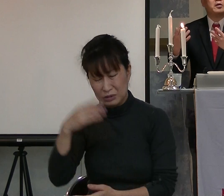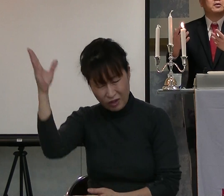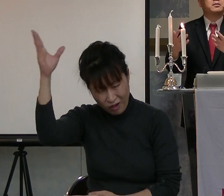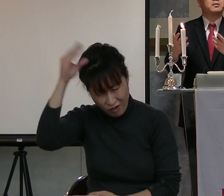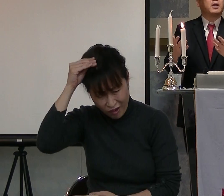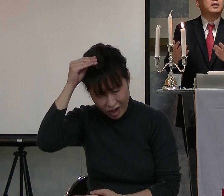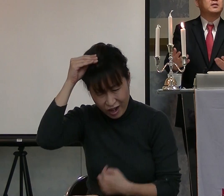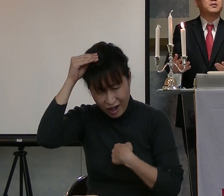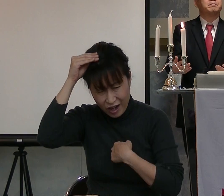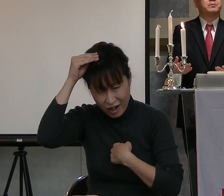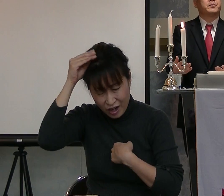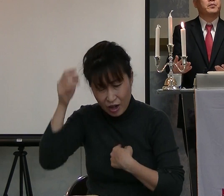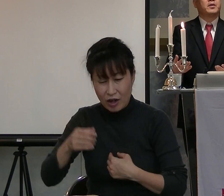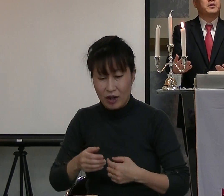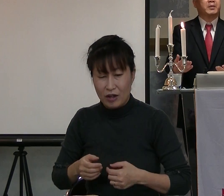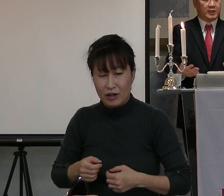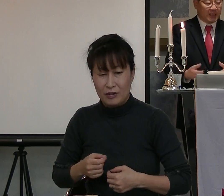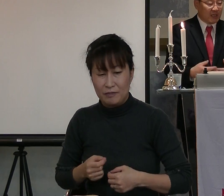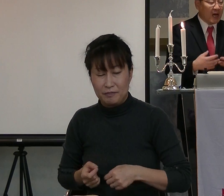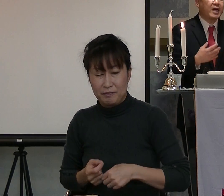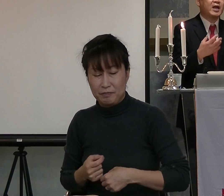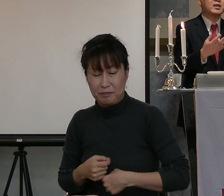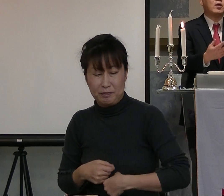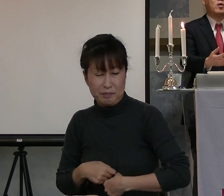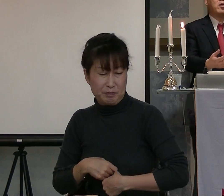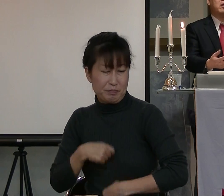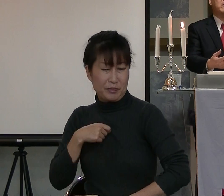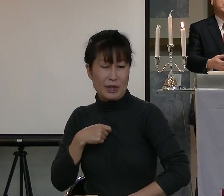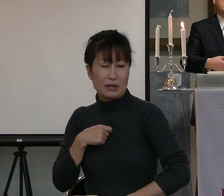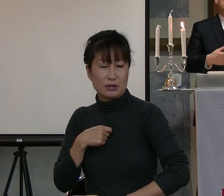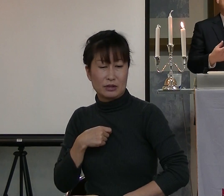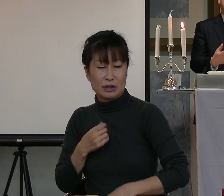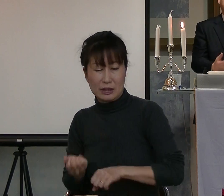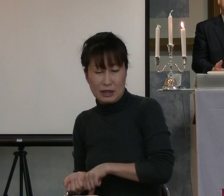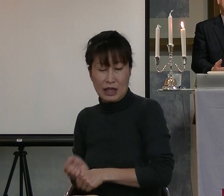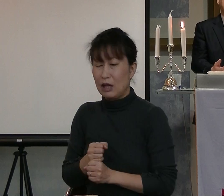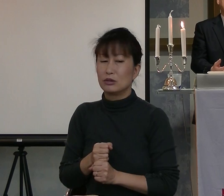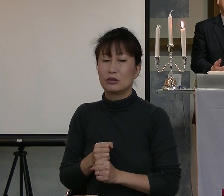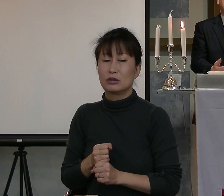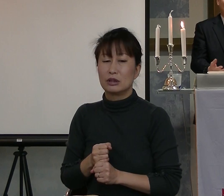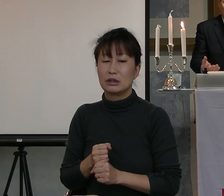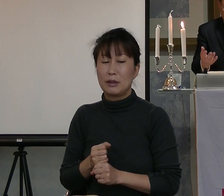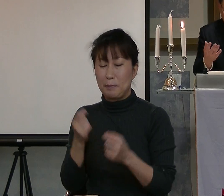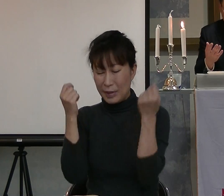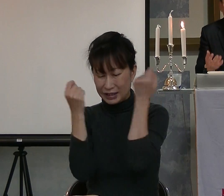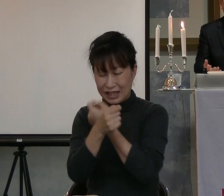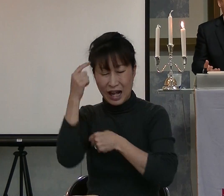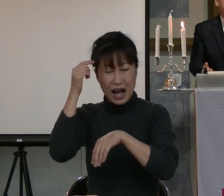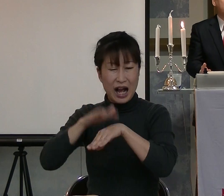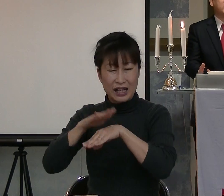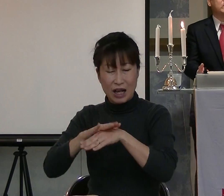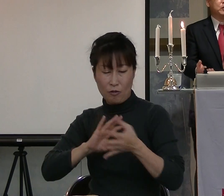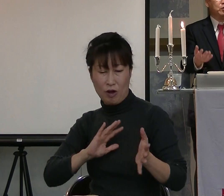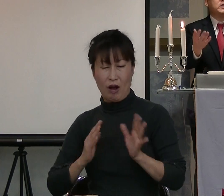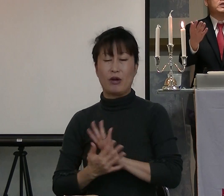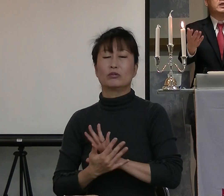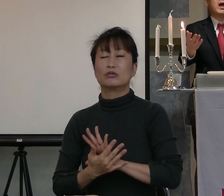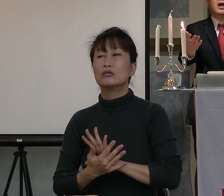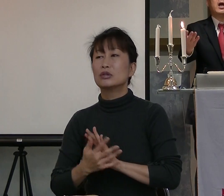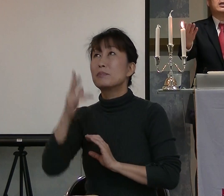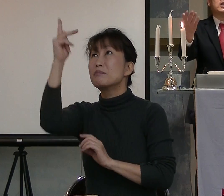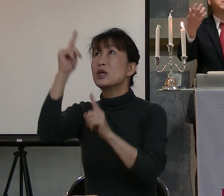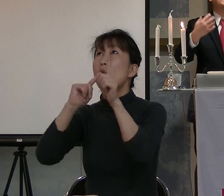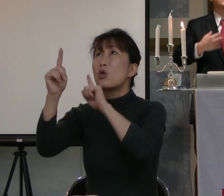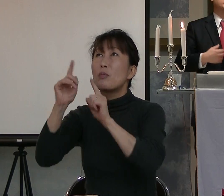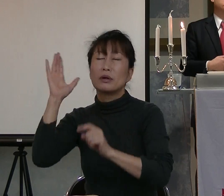を正す、間違った考え方を直す、主の御言葉によって自分自身